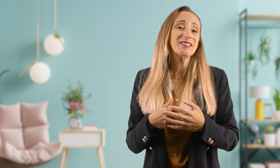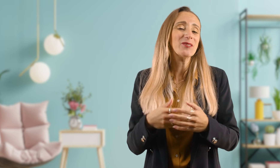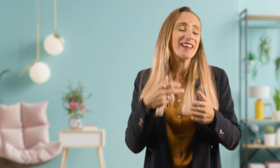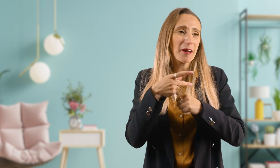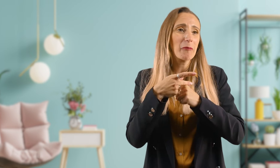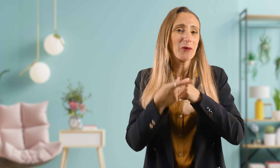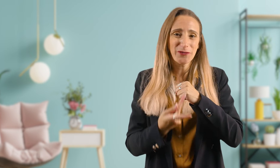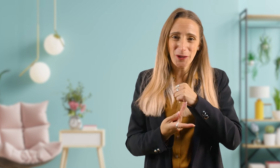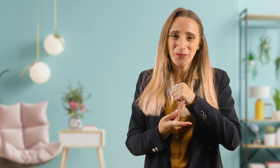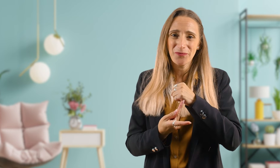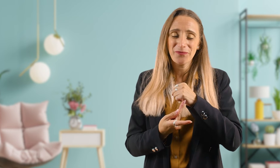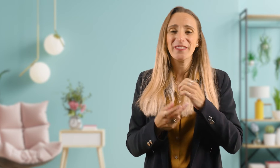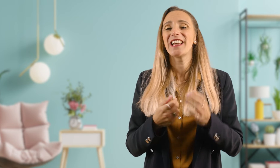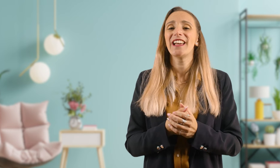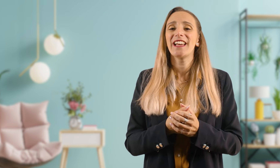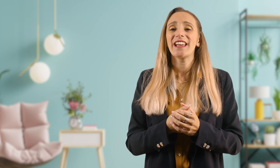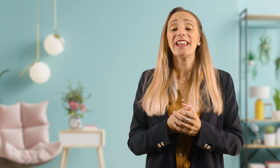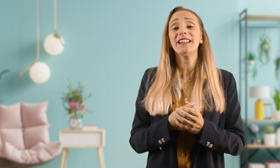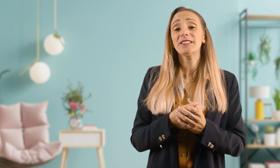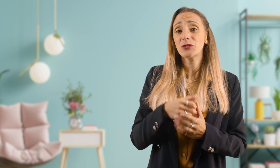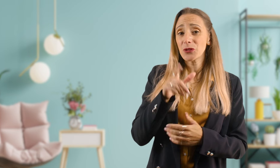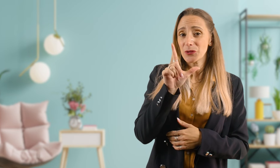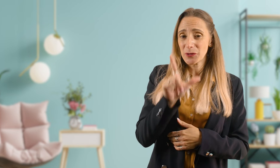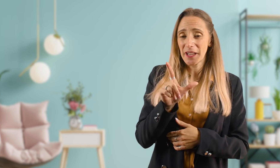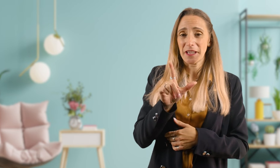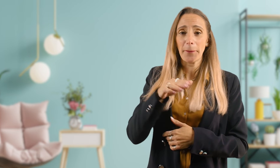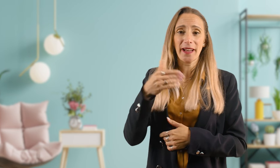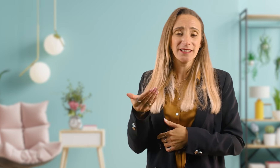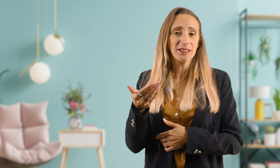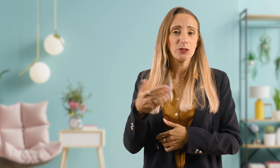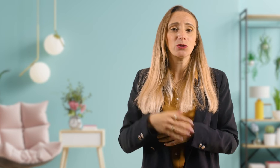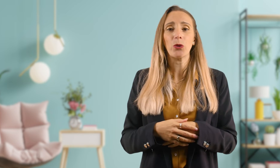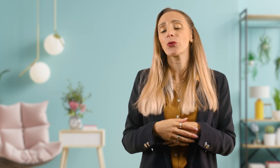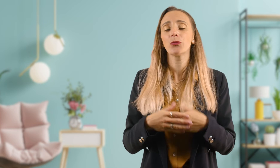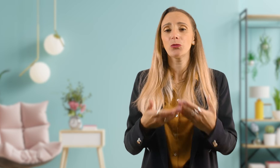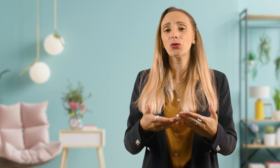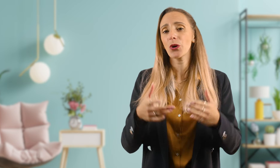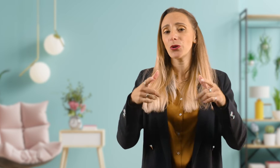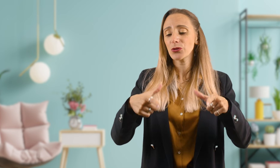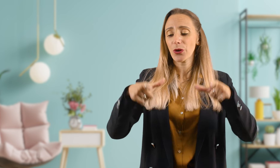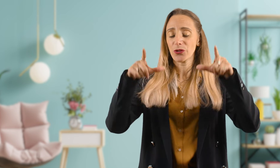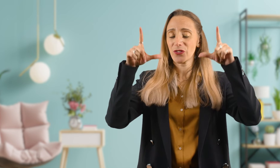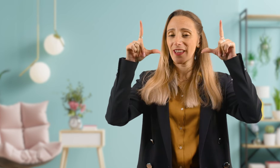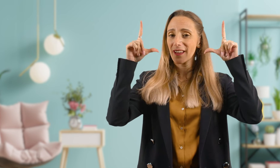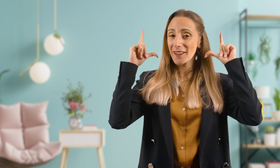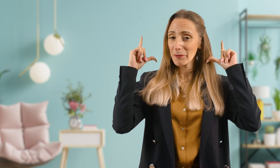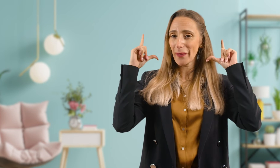ce qu'est qu'un proforme. Et les 2 dernières parties seront pour le transfert